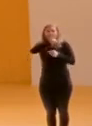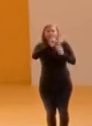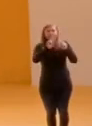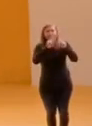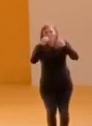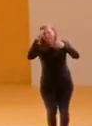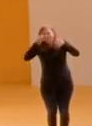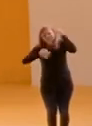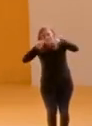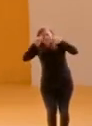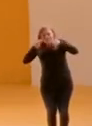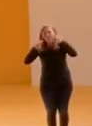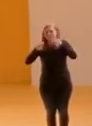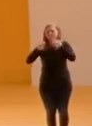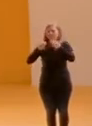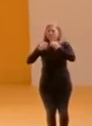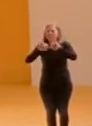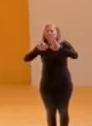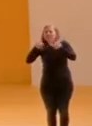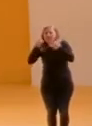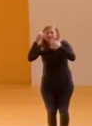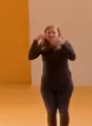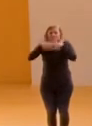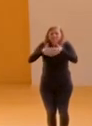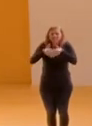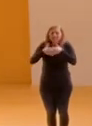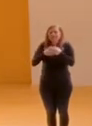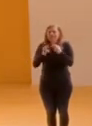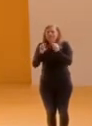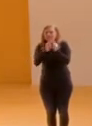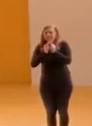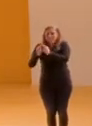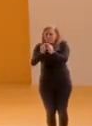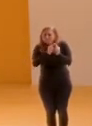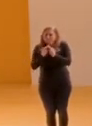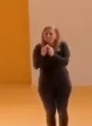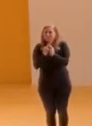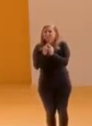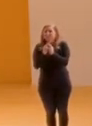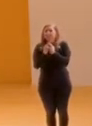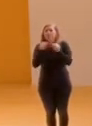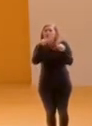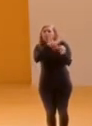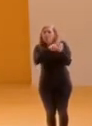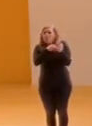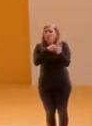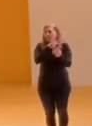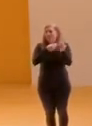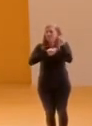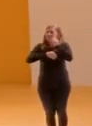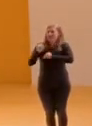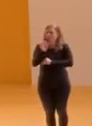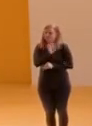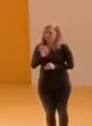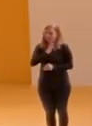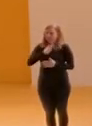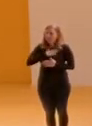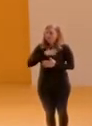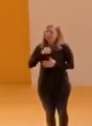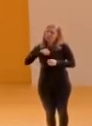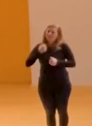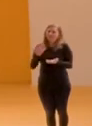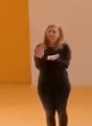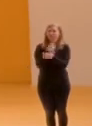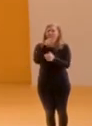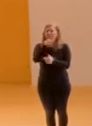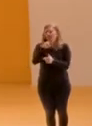kalkulowania wypracowania jakiegoś konsensusu między nimi że tu jest największa szansa na uzyskanie tego rodzaju